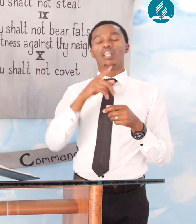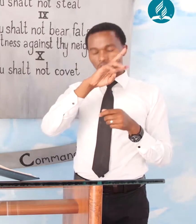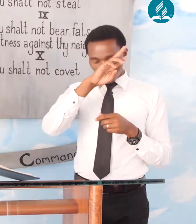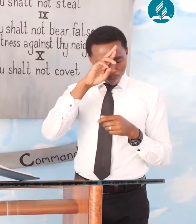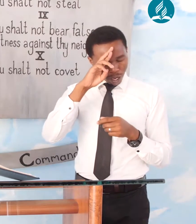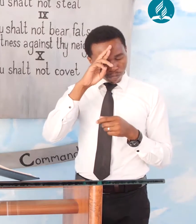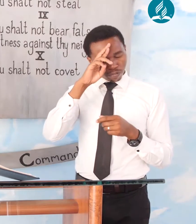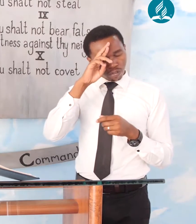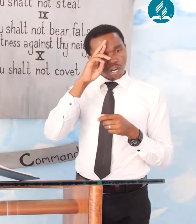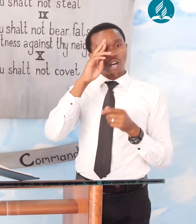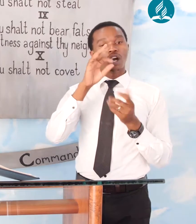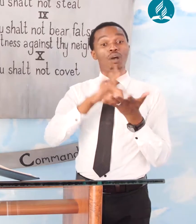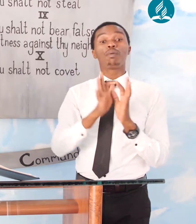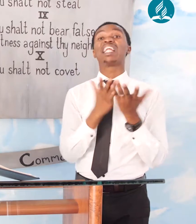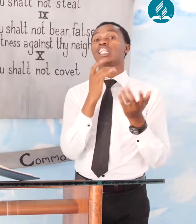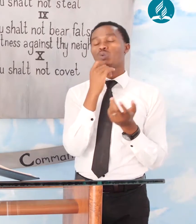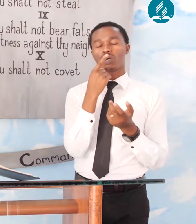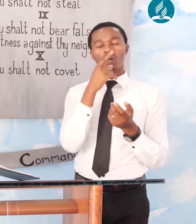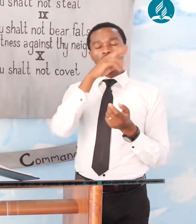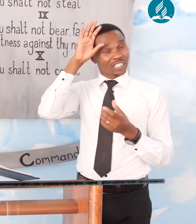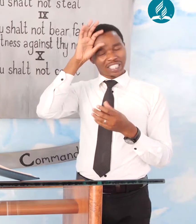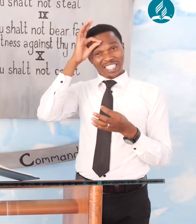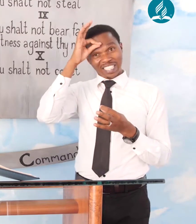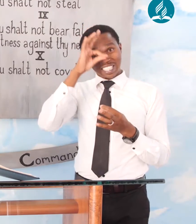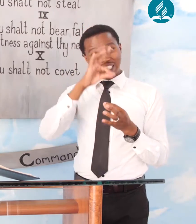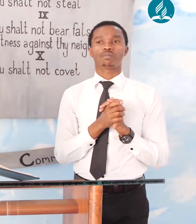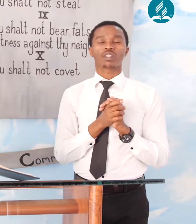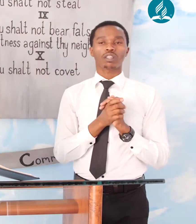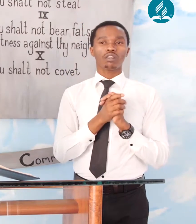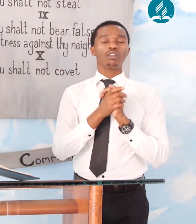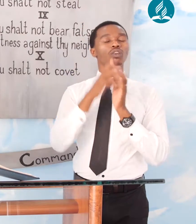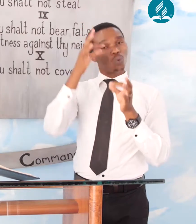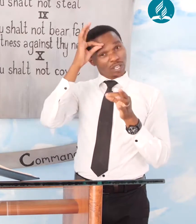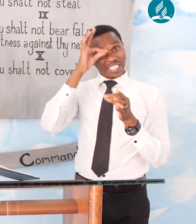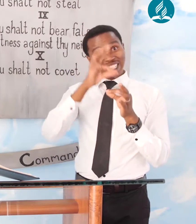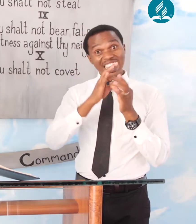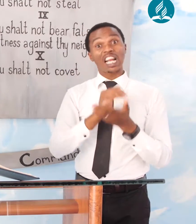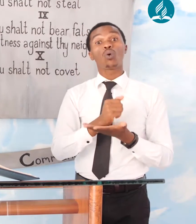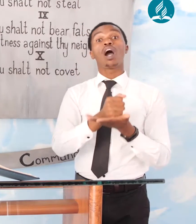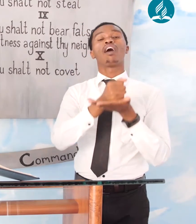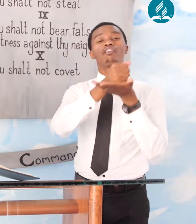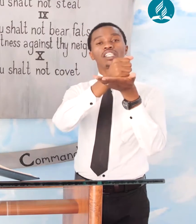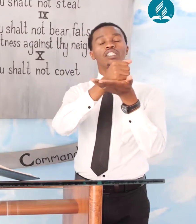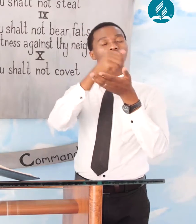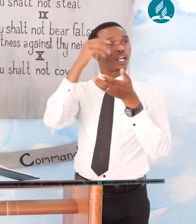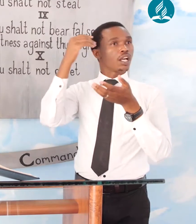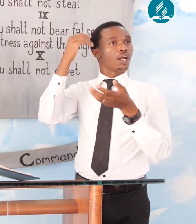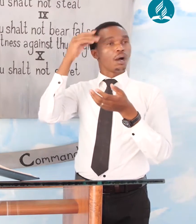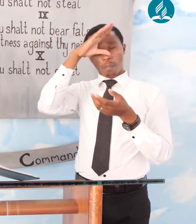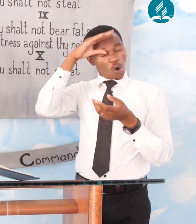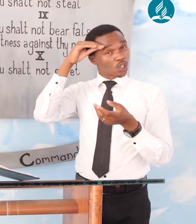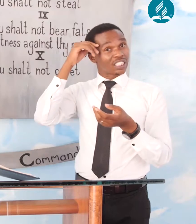kubwo kwizera niko kwatumye Mose kuba umuragwa w'ubwami bwa farao abibona nk'ibintu